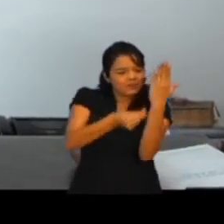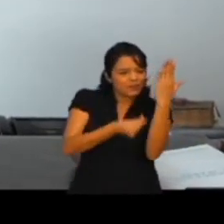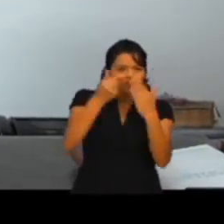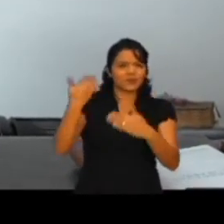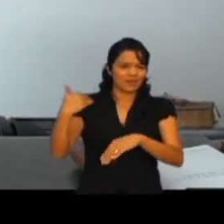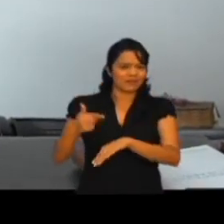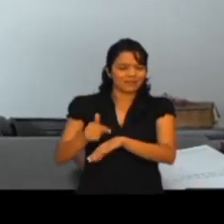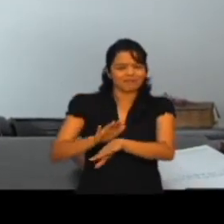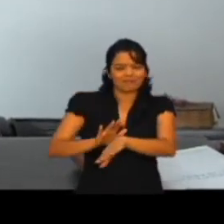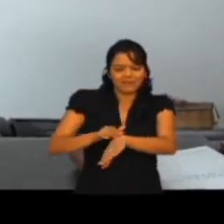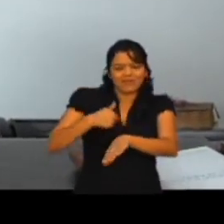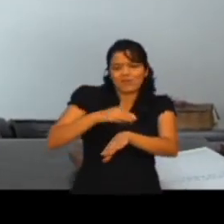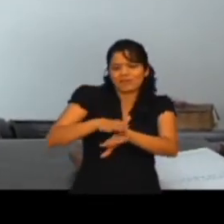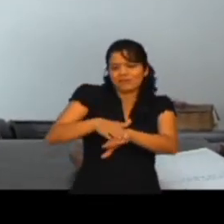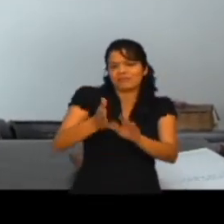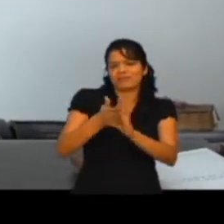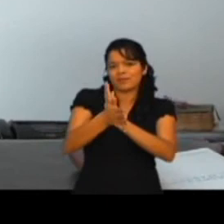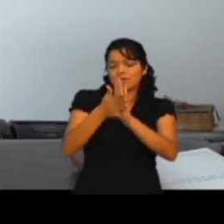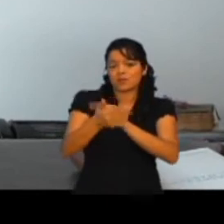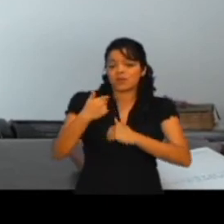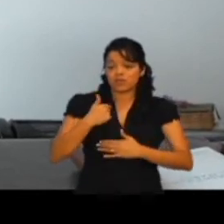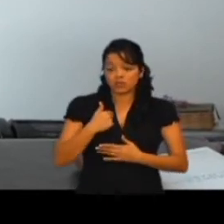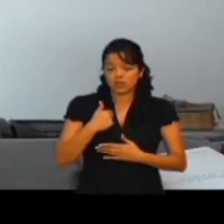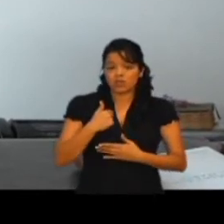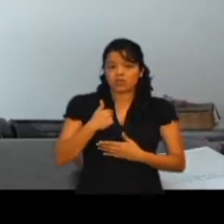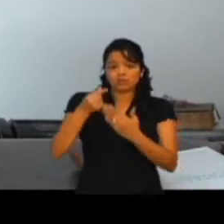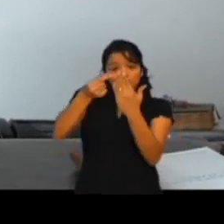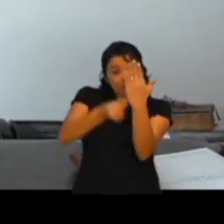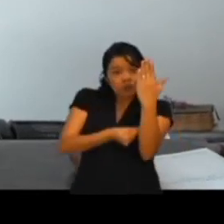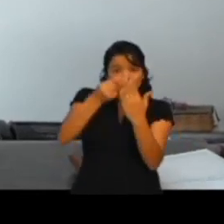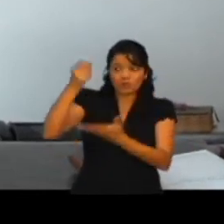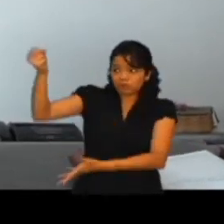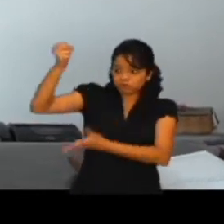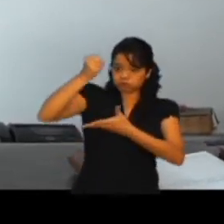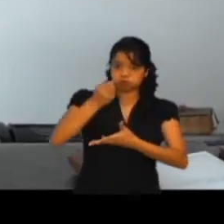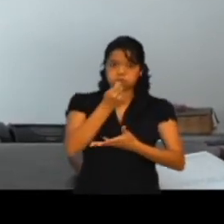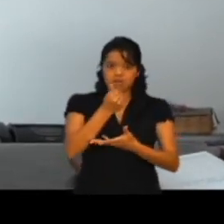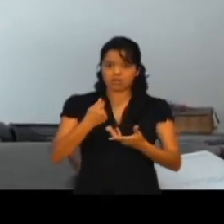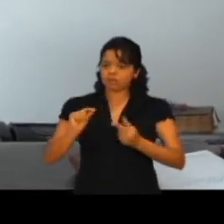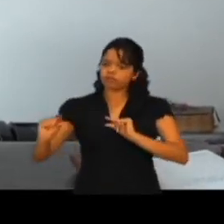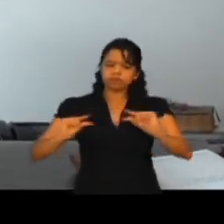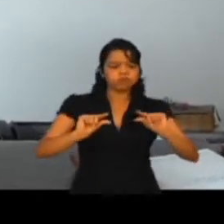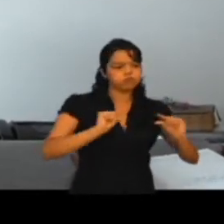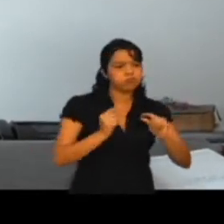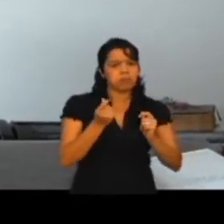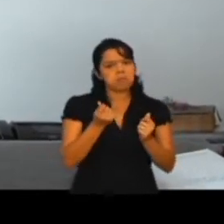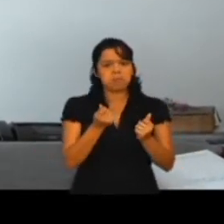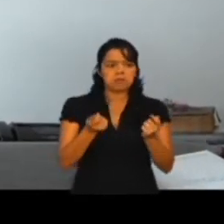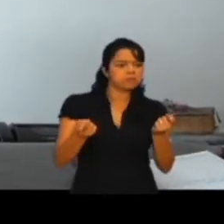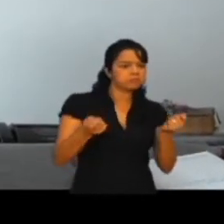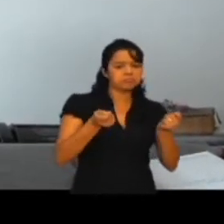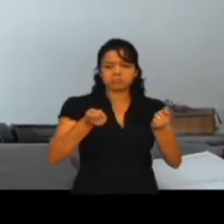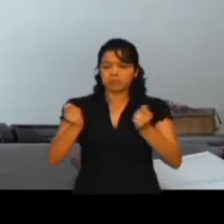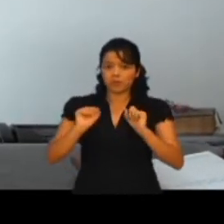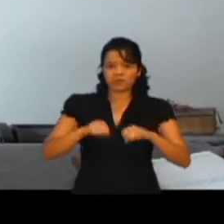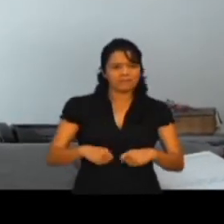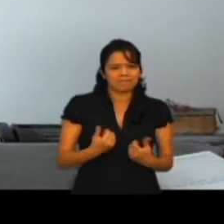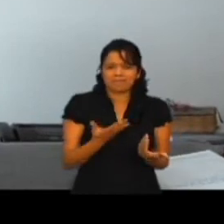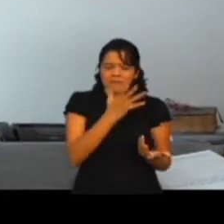limitado económicamente. Yo no tengo, por lo mismo que les explicaba al principio, no tengo una, digamos,